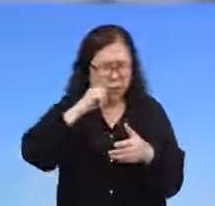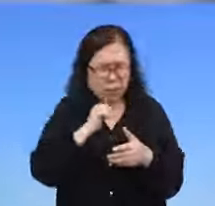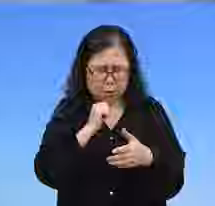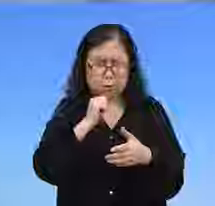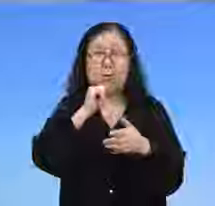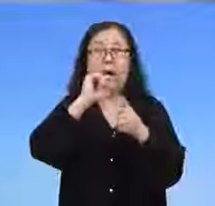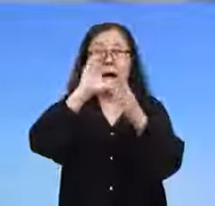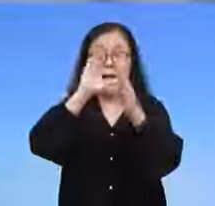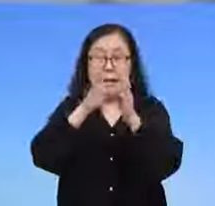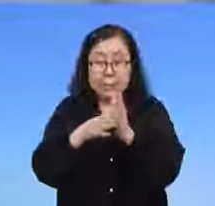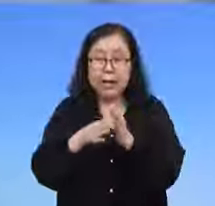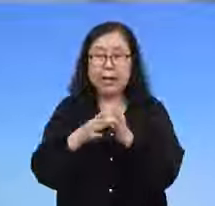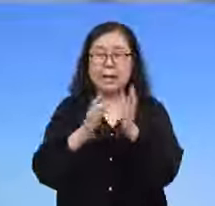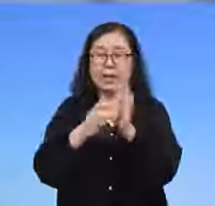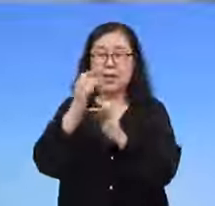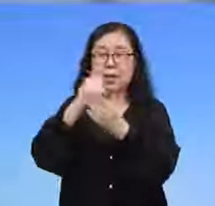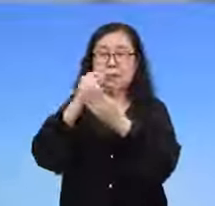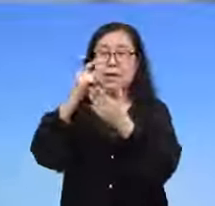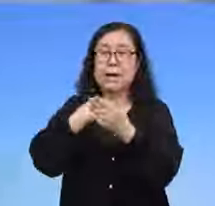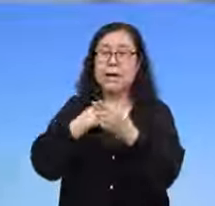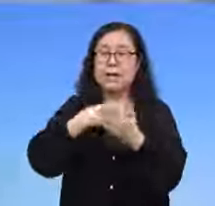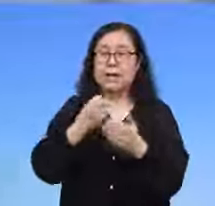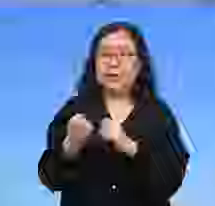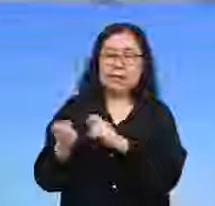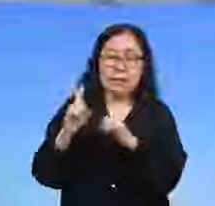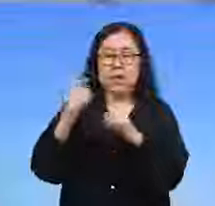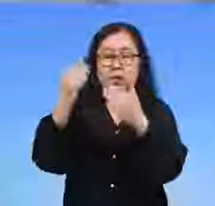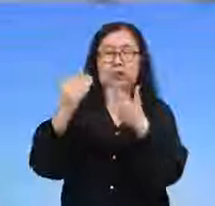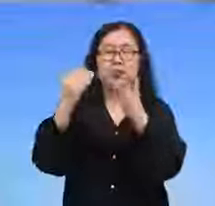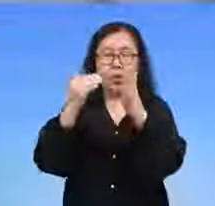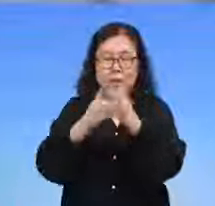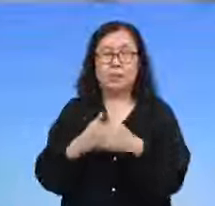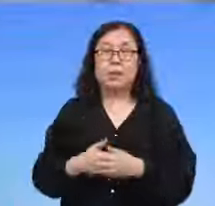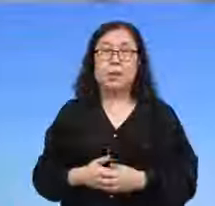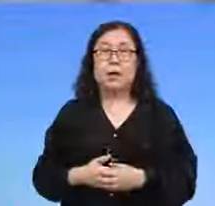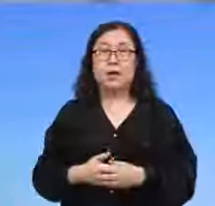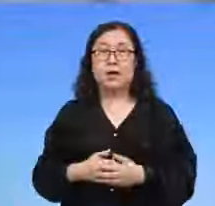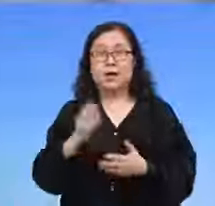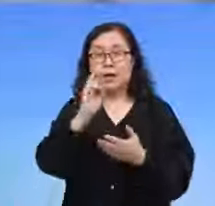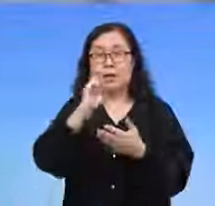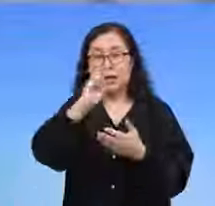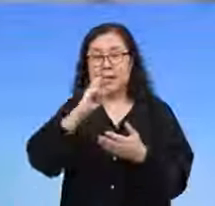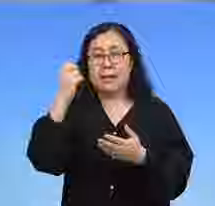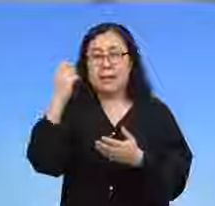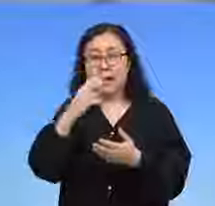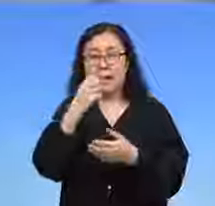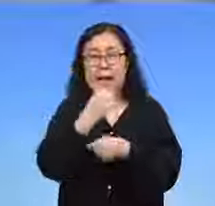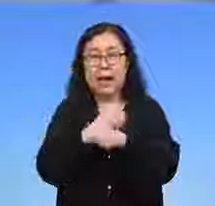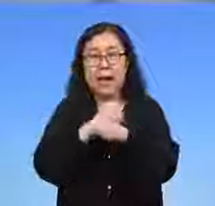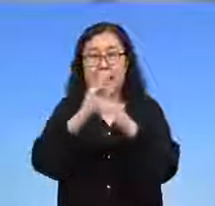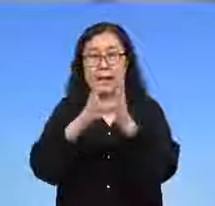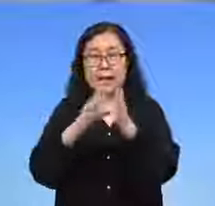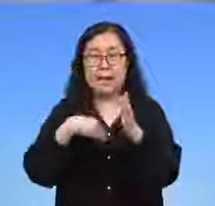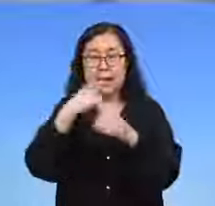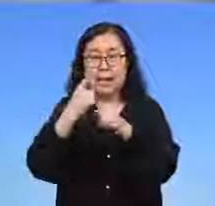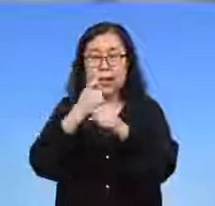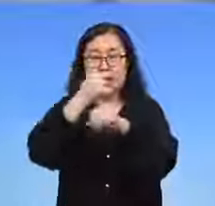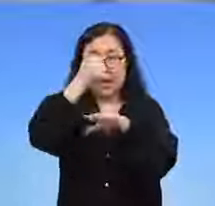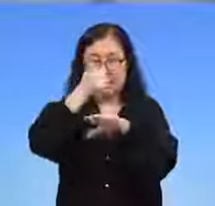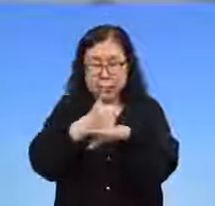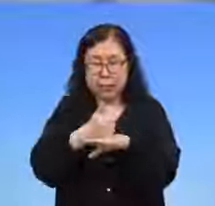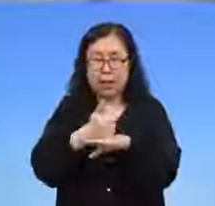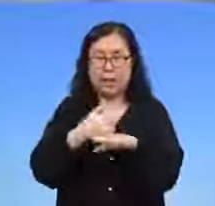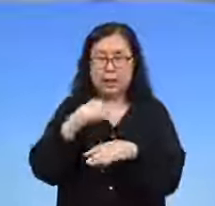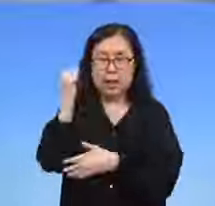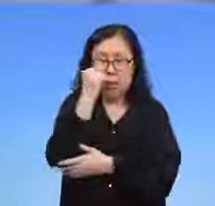여러분, 이 찬양 같이 한 번 더 불러드릴 때 우리 한 해의 마무리가 내가 요동치 아니하리, 내가